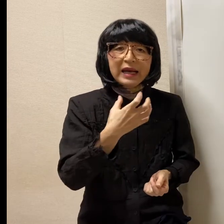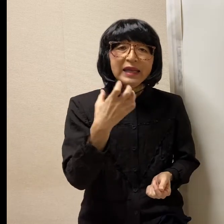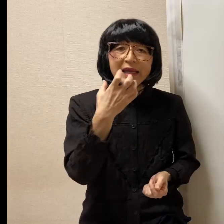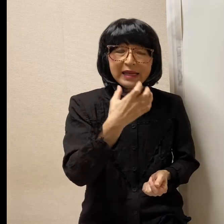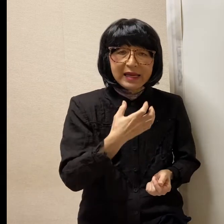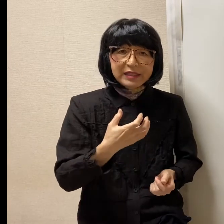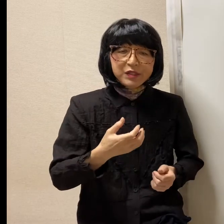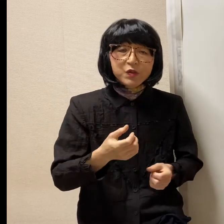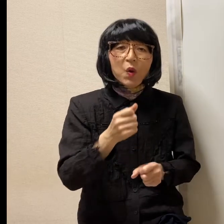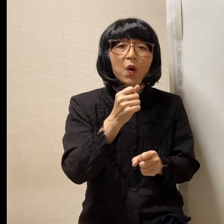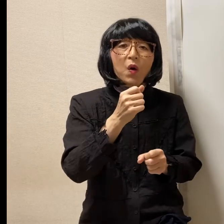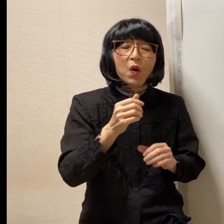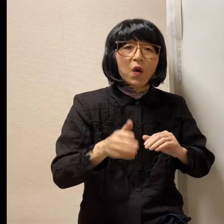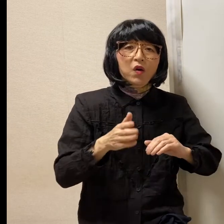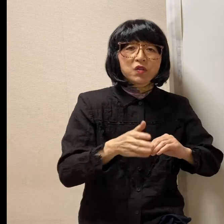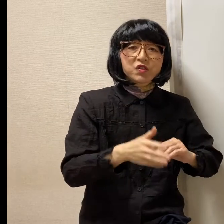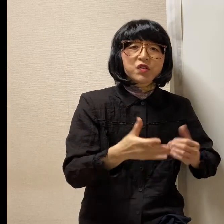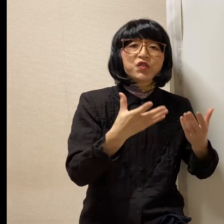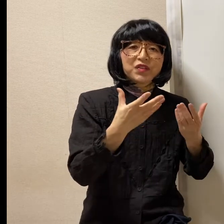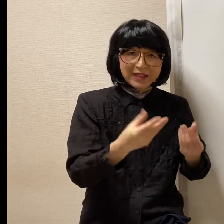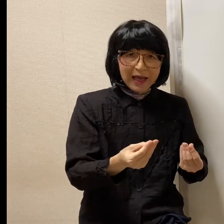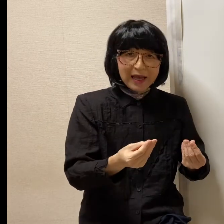私はカレーライスを作った。